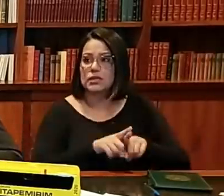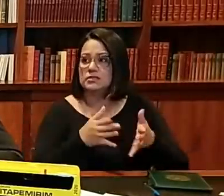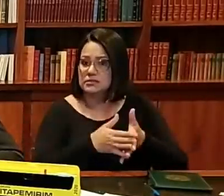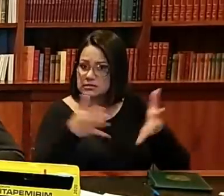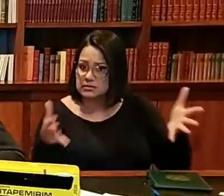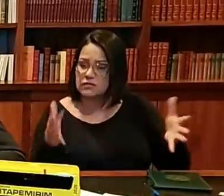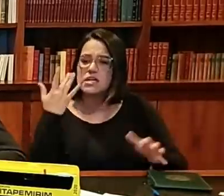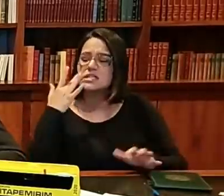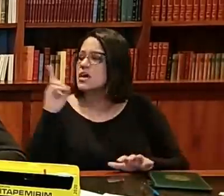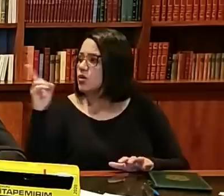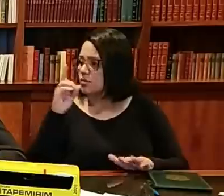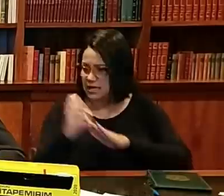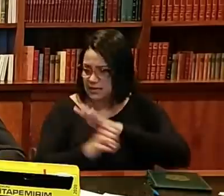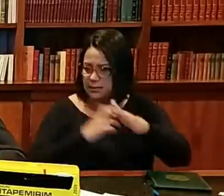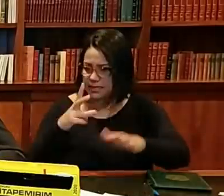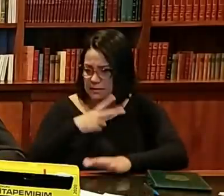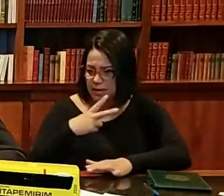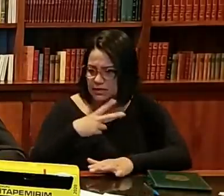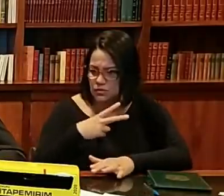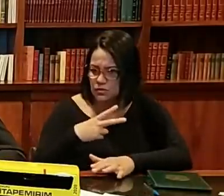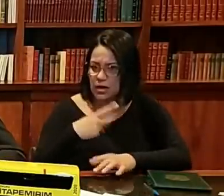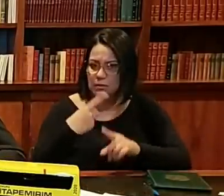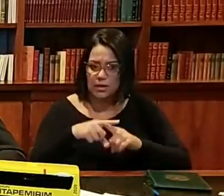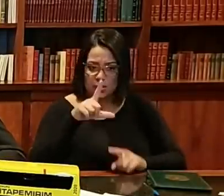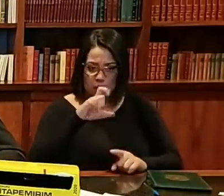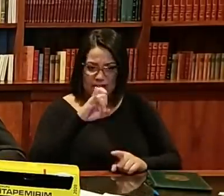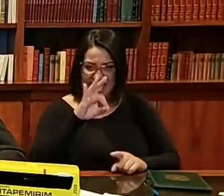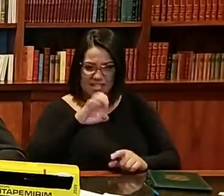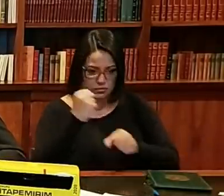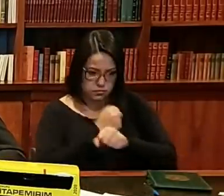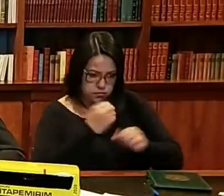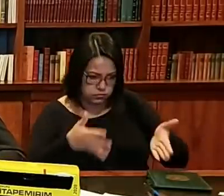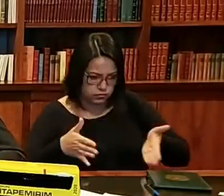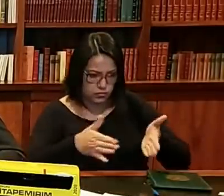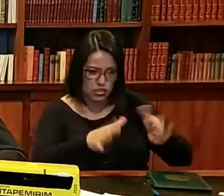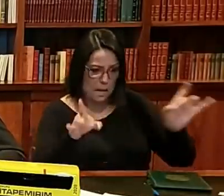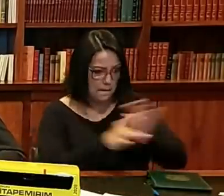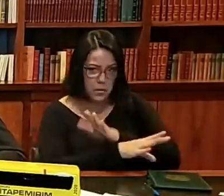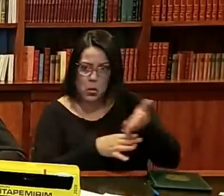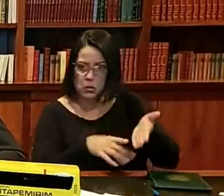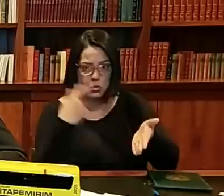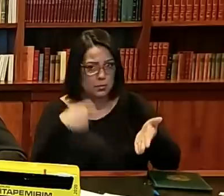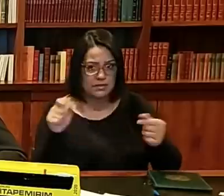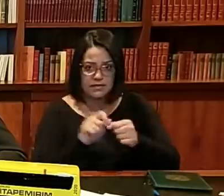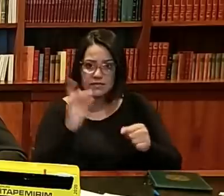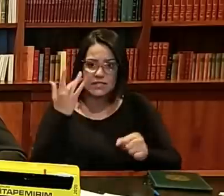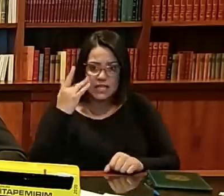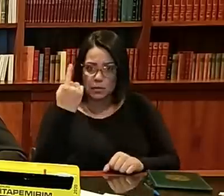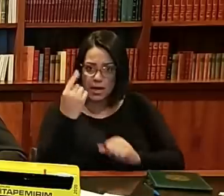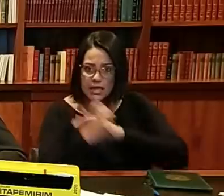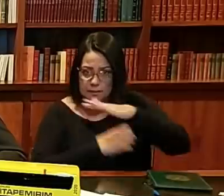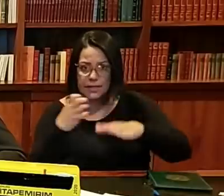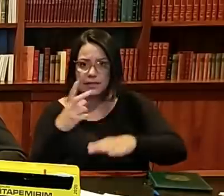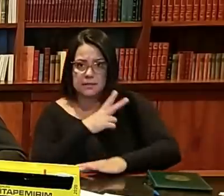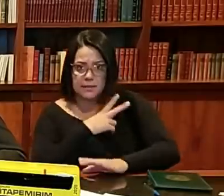acha que uma empresa privada... Porque o leito já está pronto, é uma obra que vai ficar mais barato que nós tivesse que fazer tudo. Você acha que alguma empresa